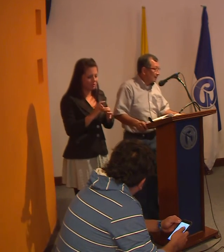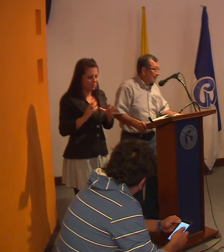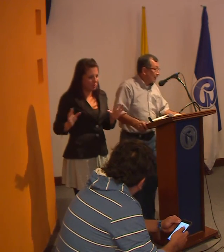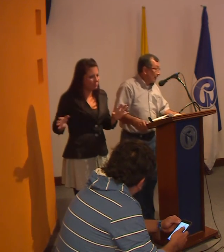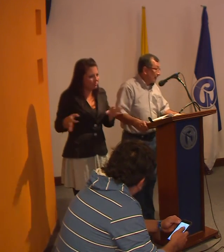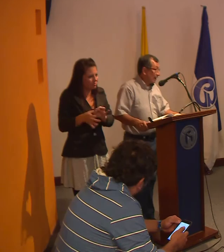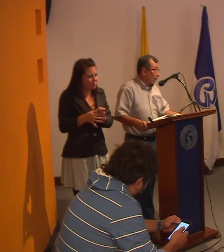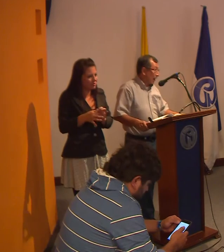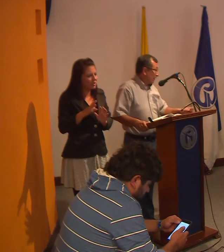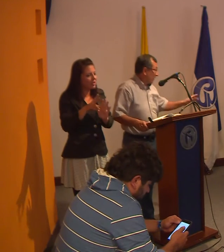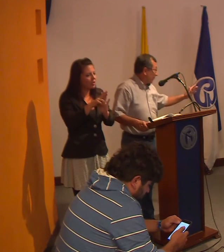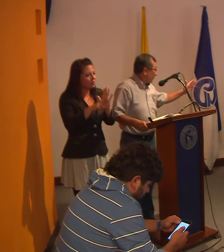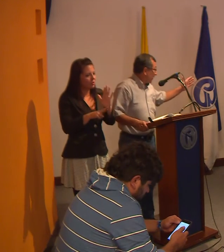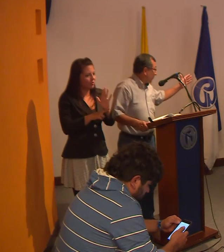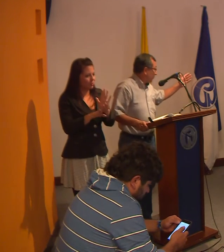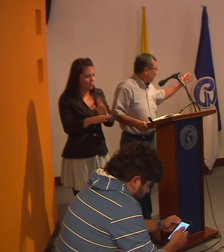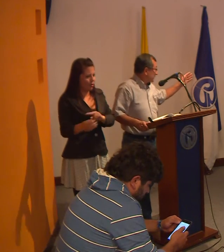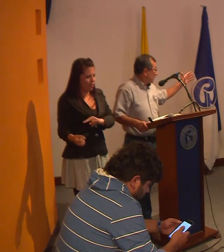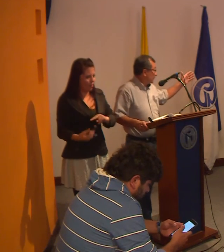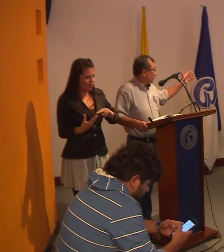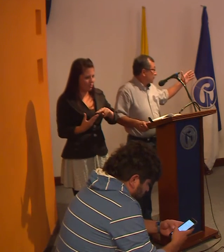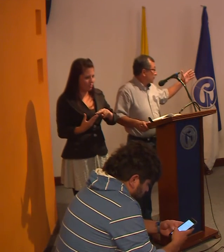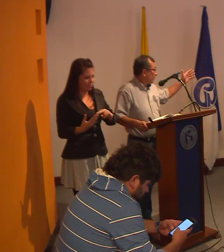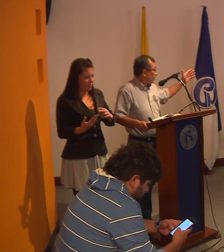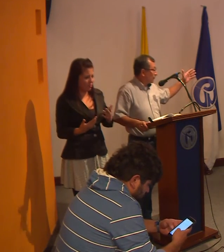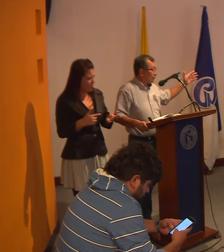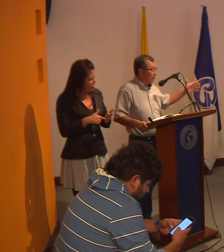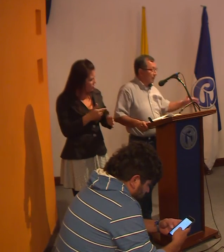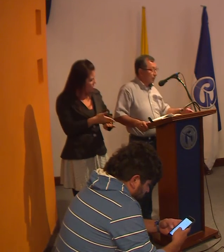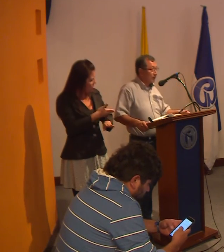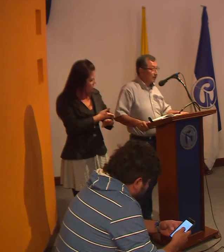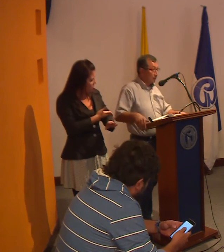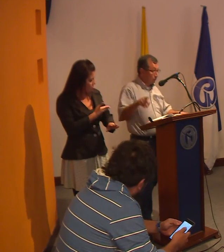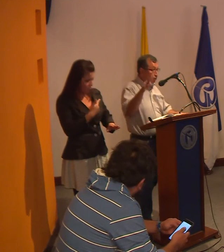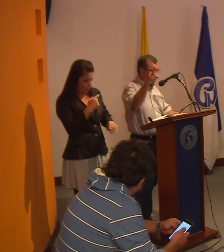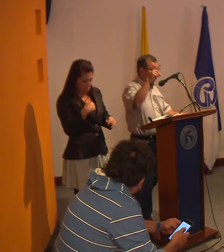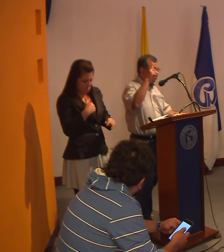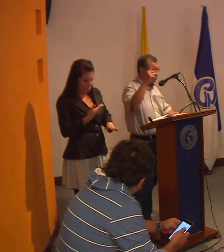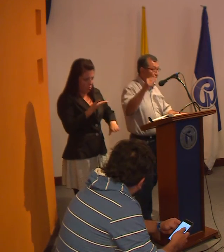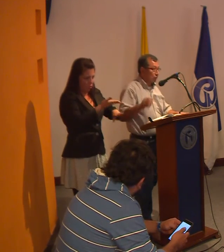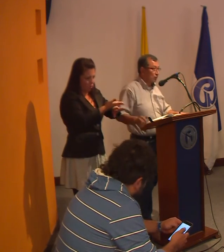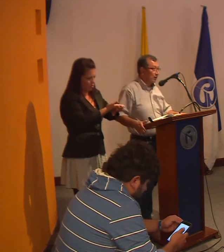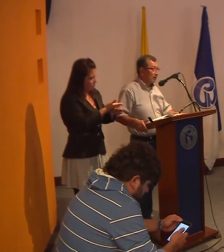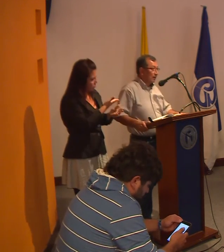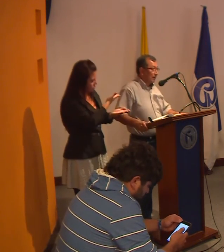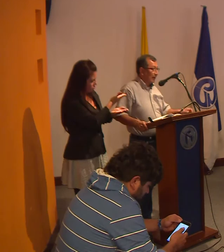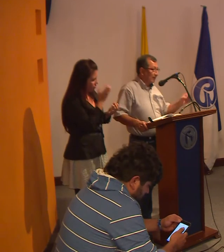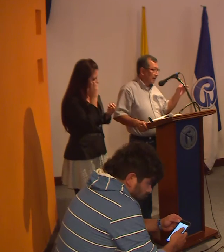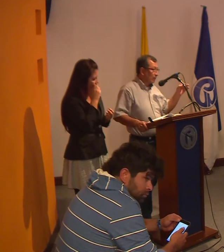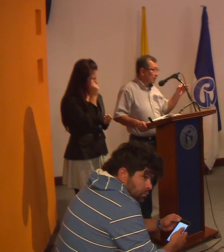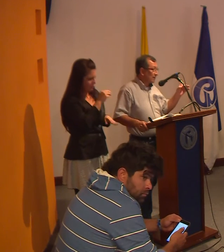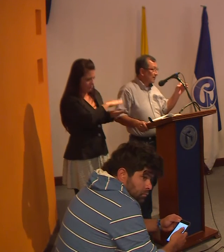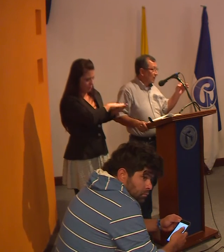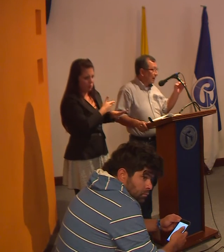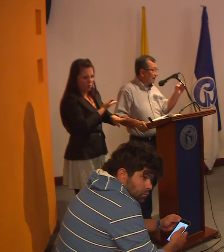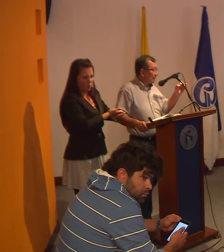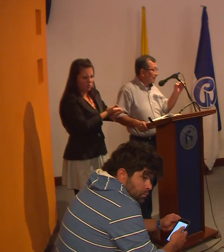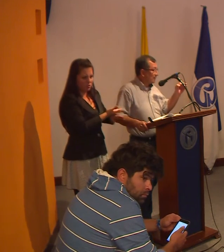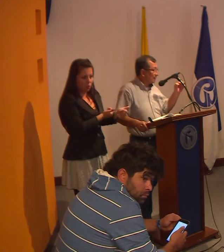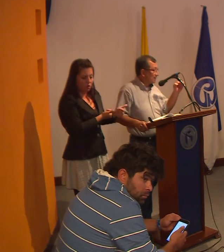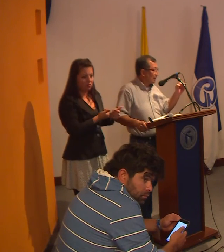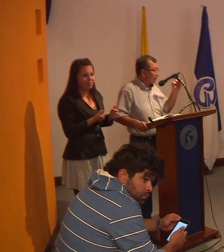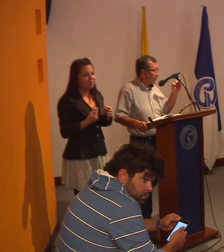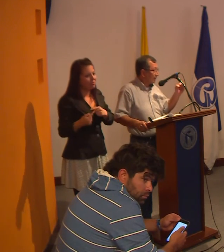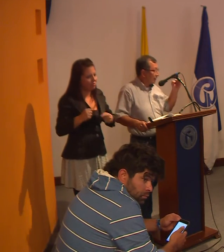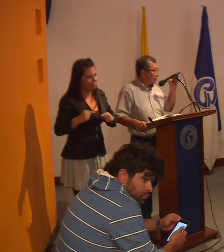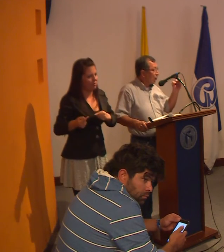educativa, en el cual, y es la primera propuesta, profesor Adolfo, compañeros directivos, todos nosotros, que entremos en ese debate y